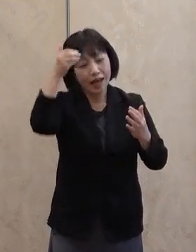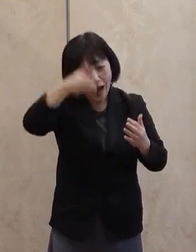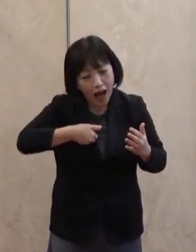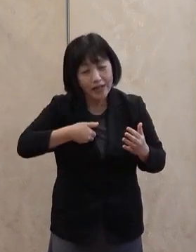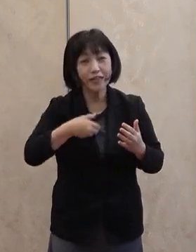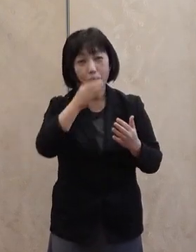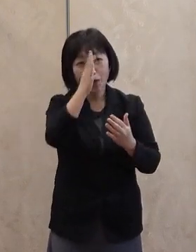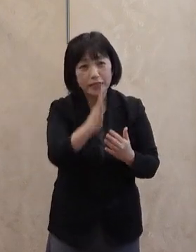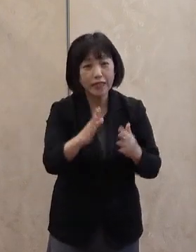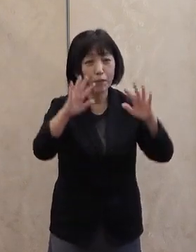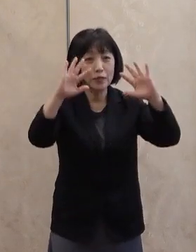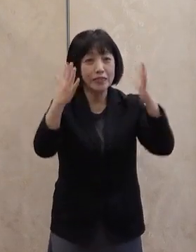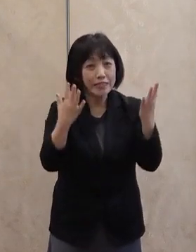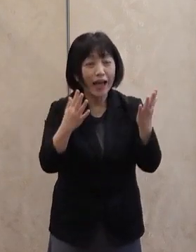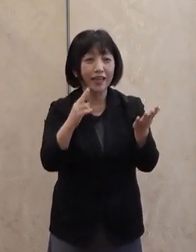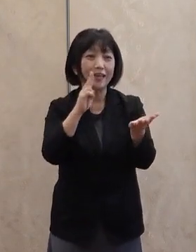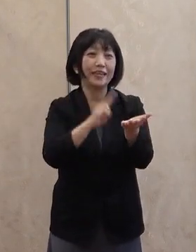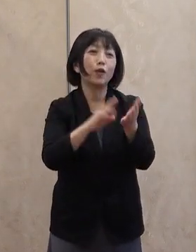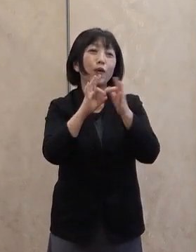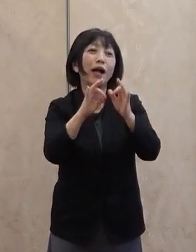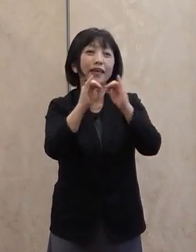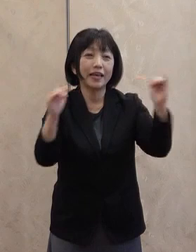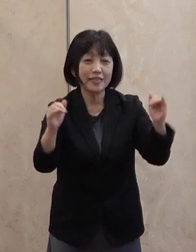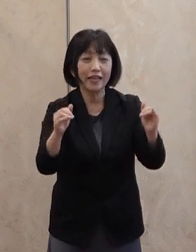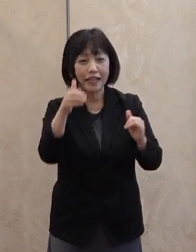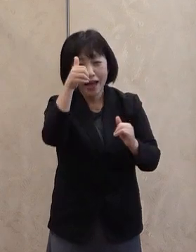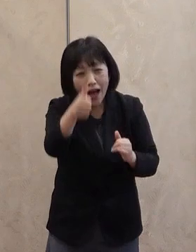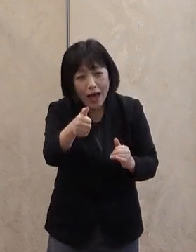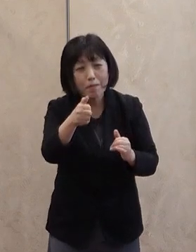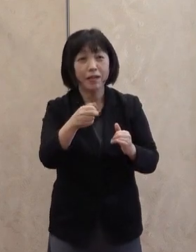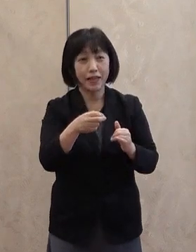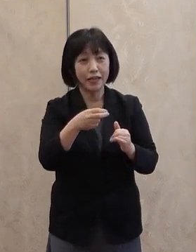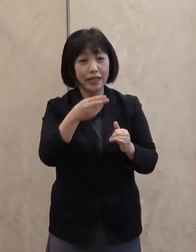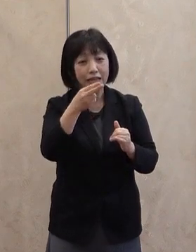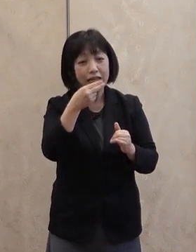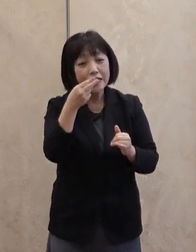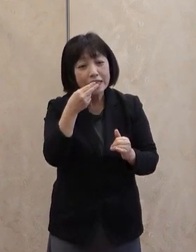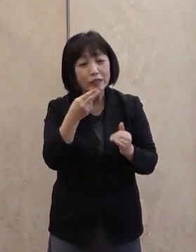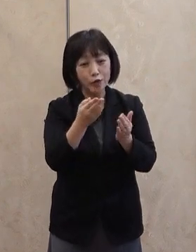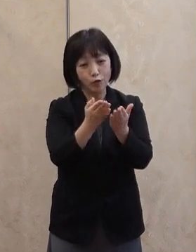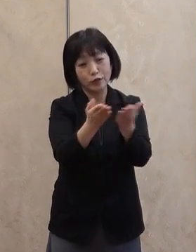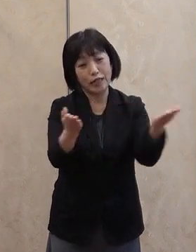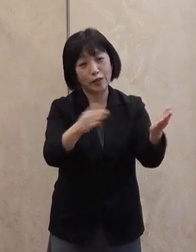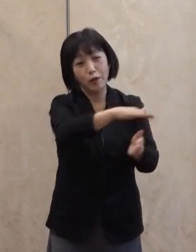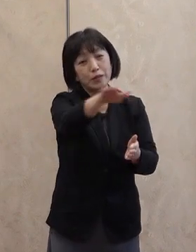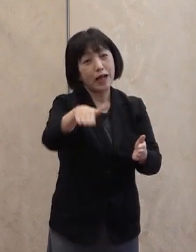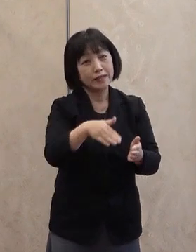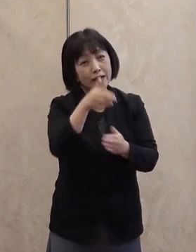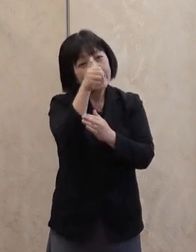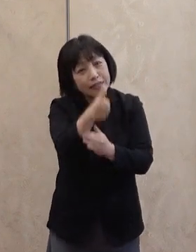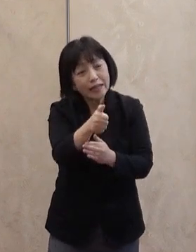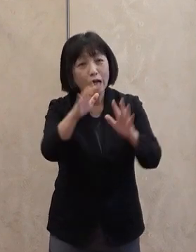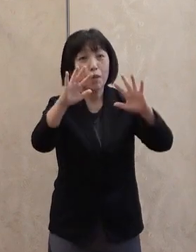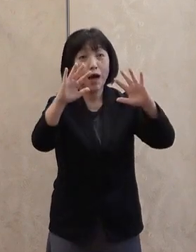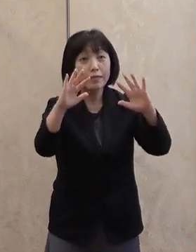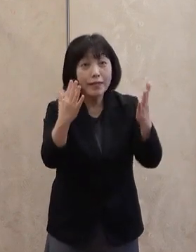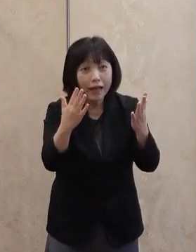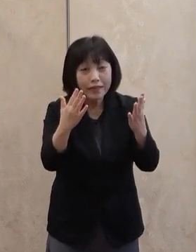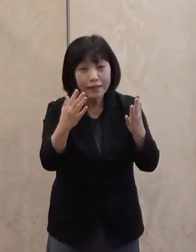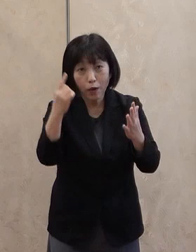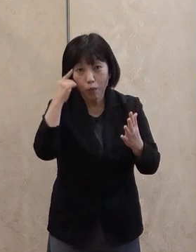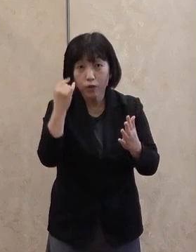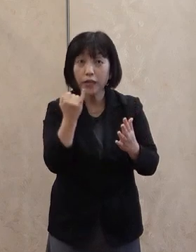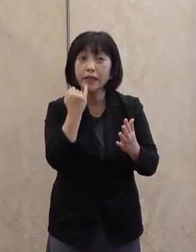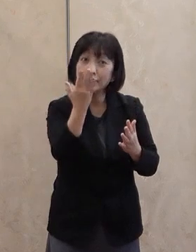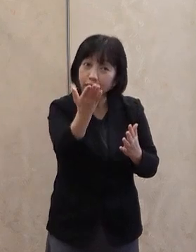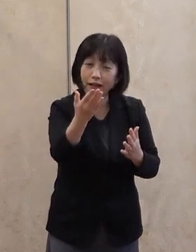罪もしないと医療関係者に、謝ったり飲食業関係者に、謝罪することはないという理解でよろしいん